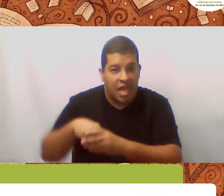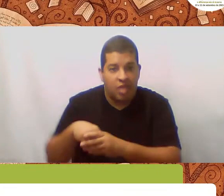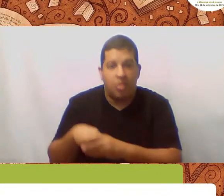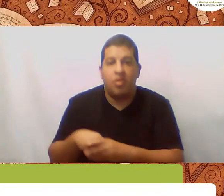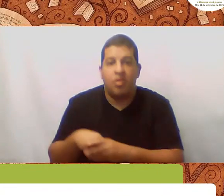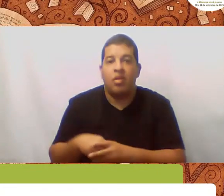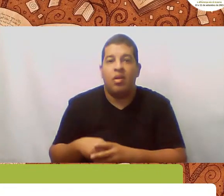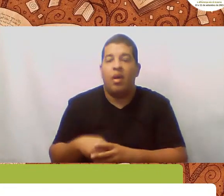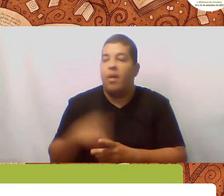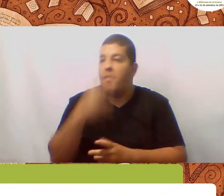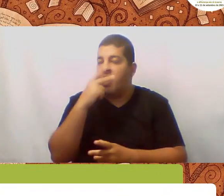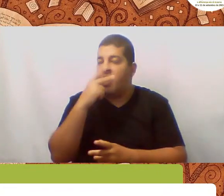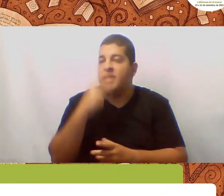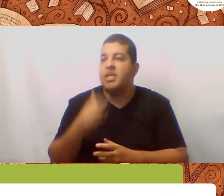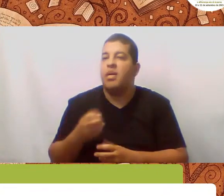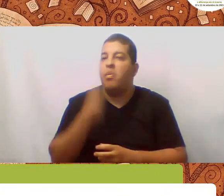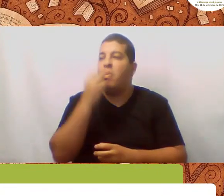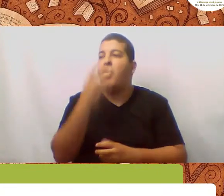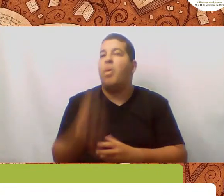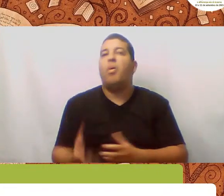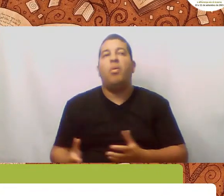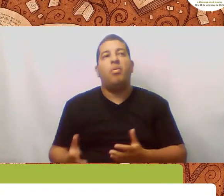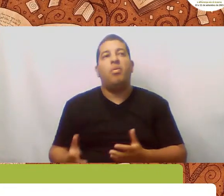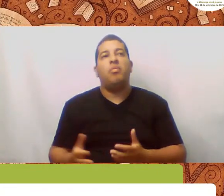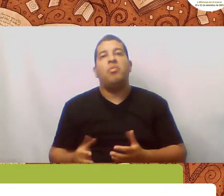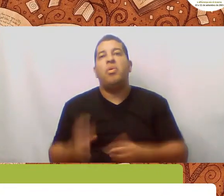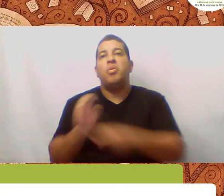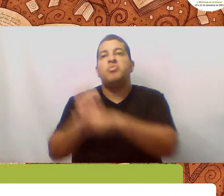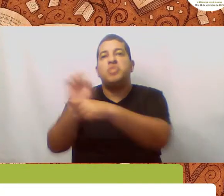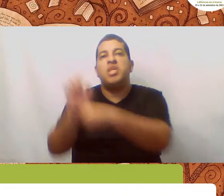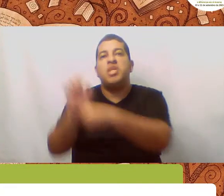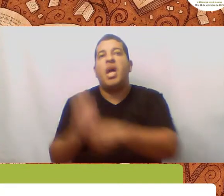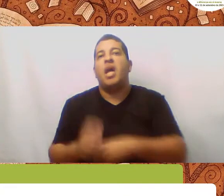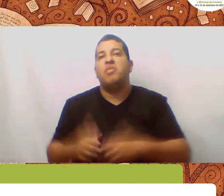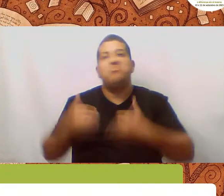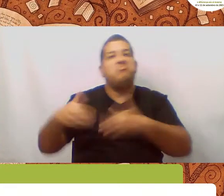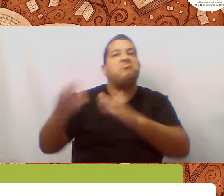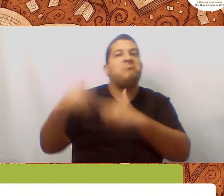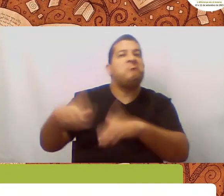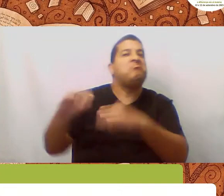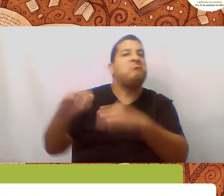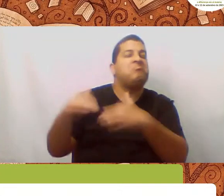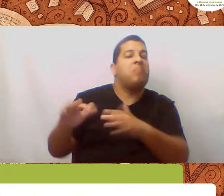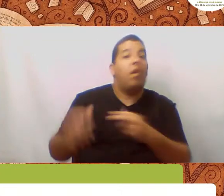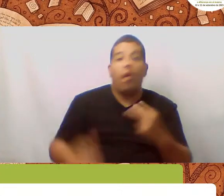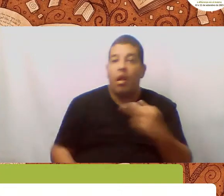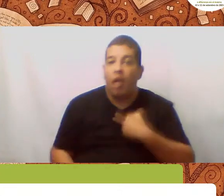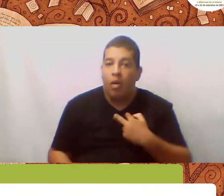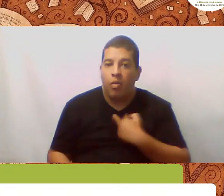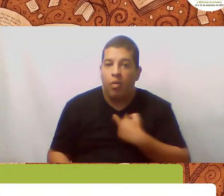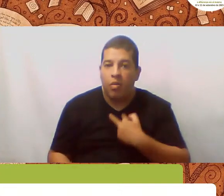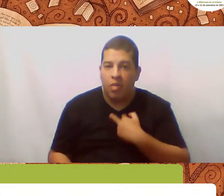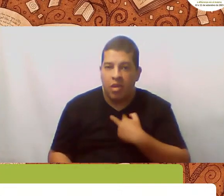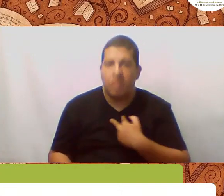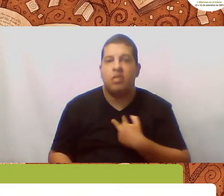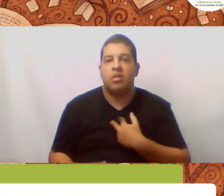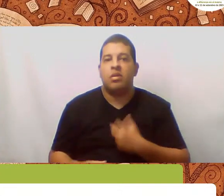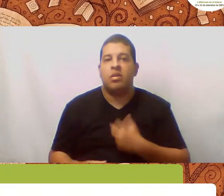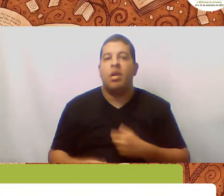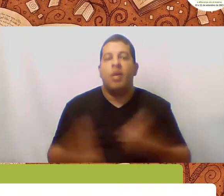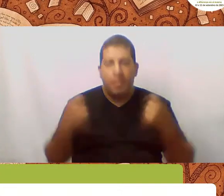a ser esquecido pelo Estado ou pelo espaço social. Né? Cumpre ao Estado